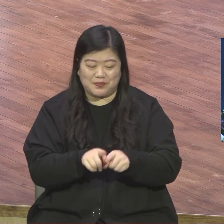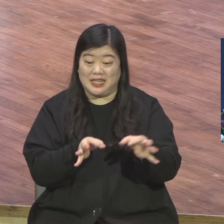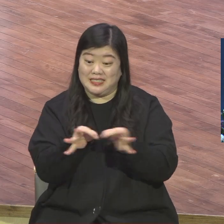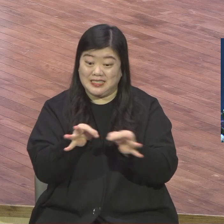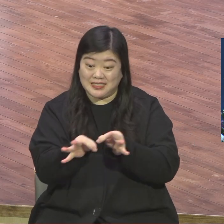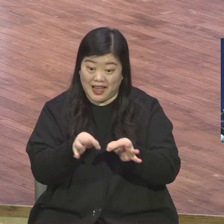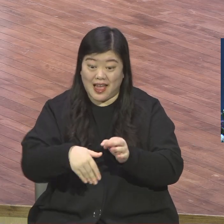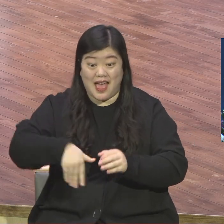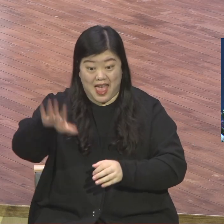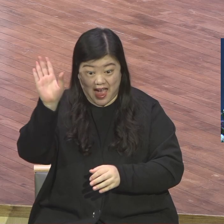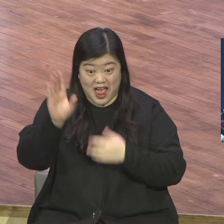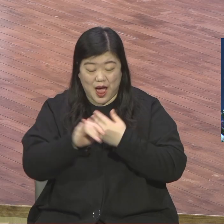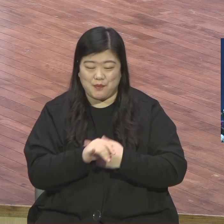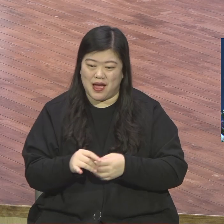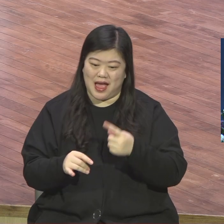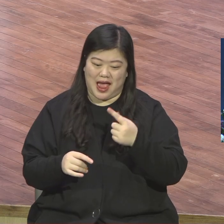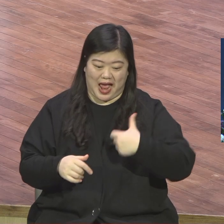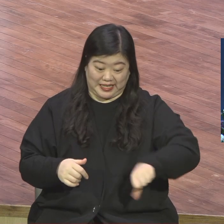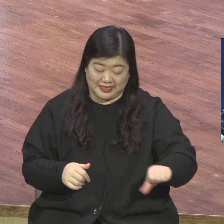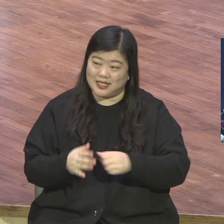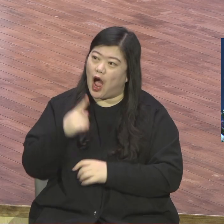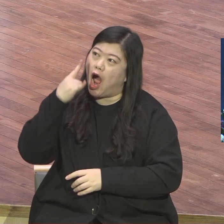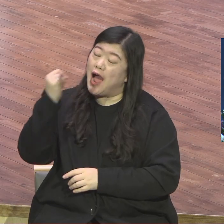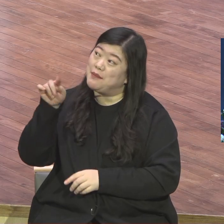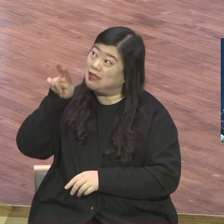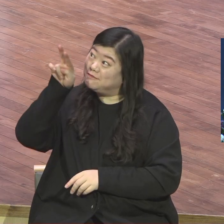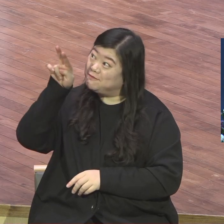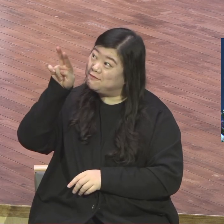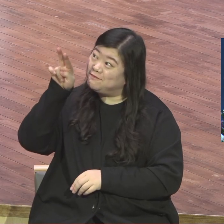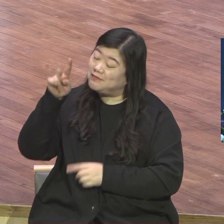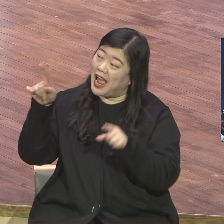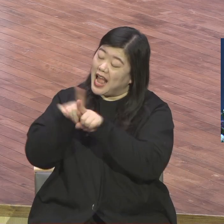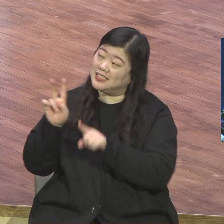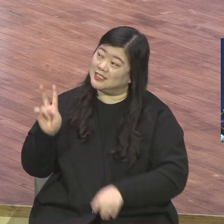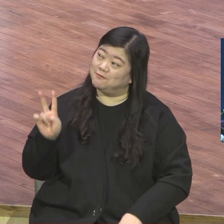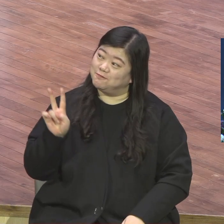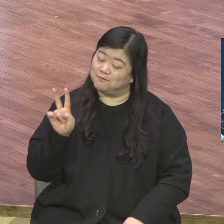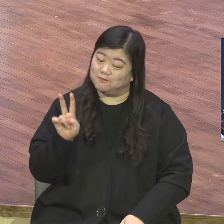고기가 물을 떠났는데 어떻게 행복하겠냐고요. 말라 죽지 바삭바삭.